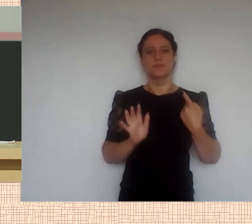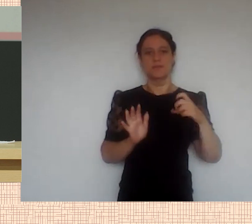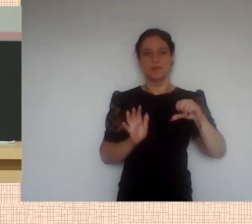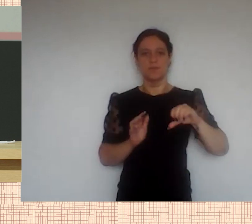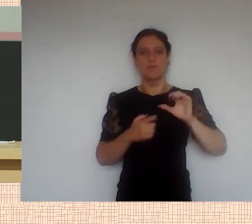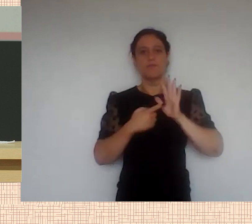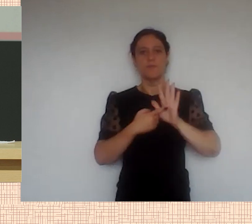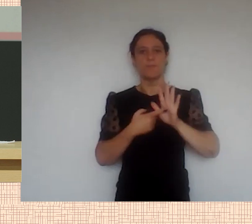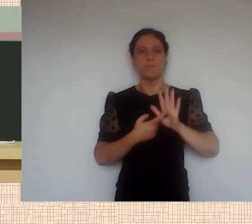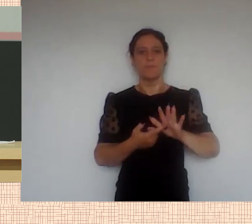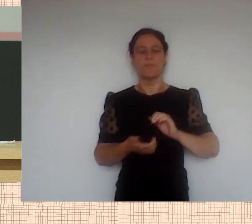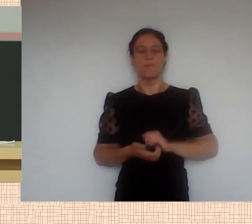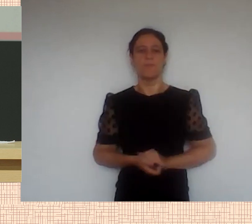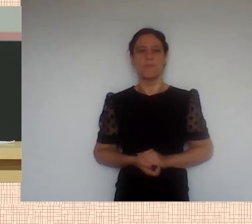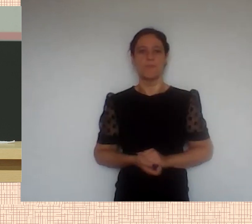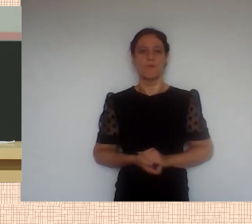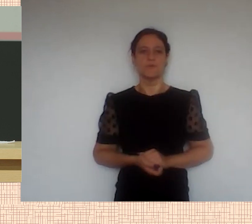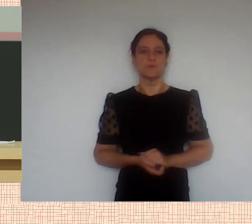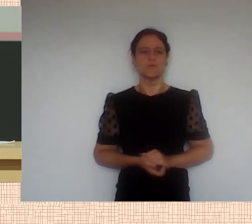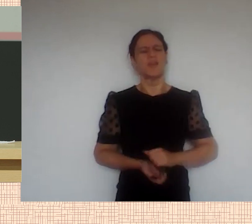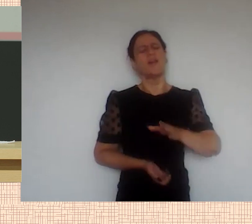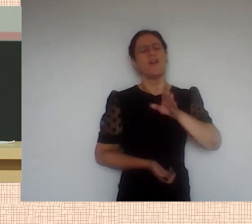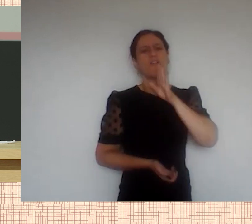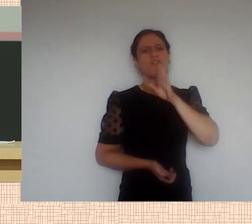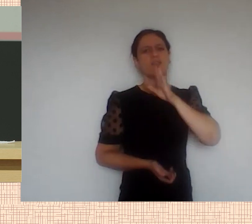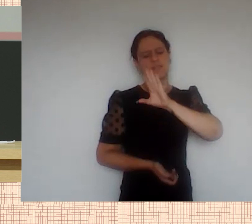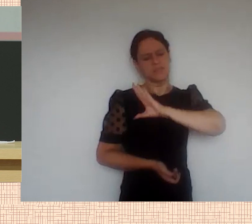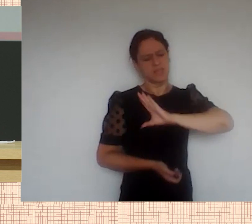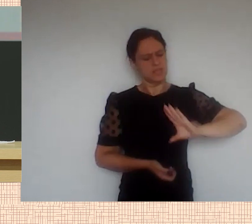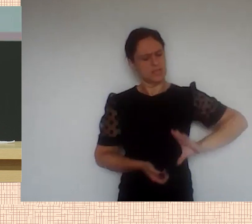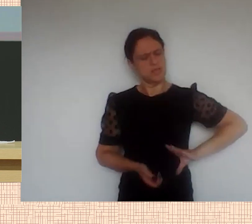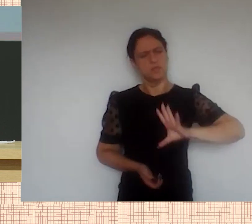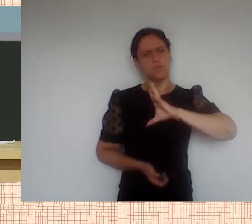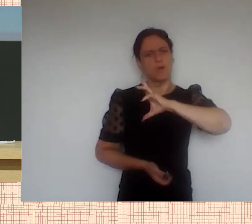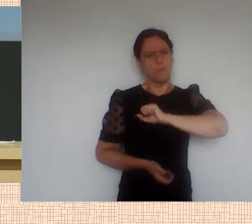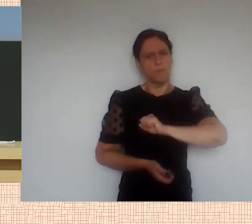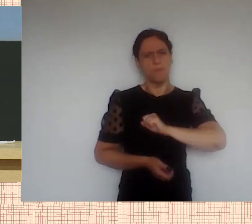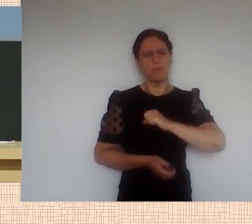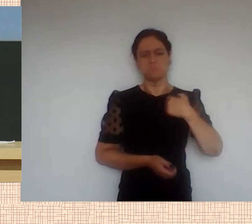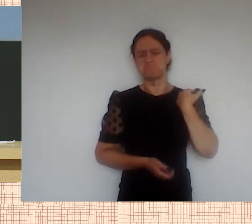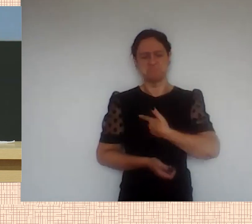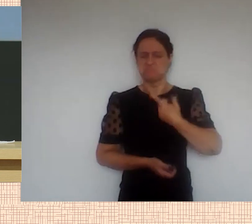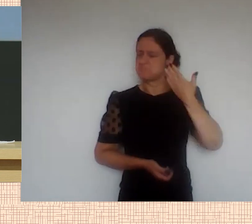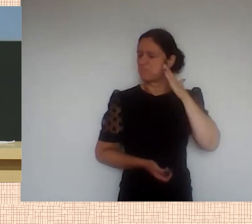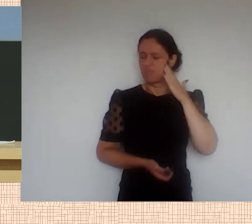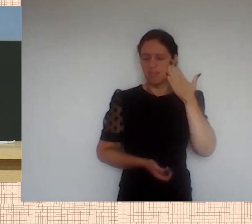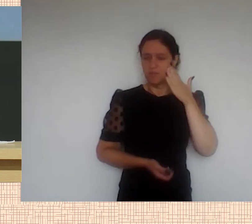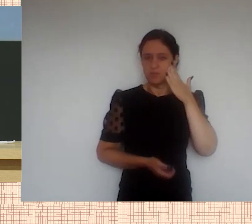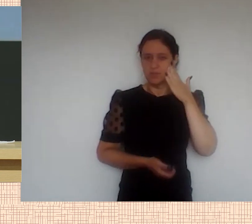versículo 19: e conhecer o amor de Cristo que excede todo entendimento, para que sejais